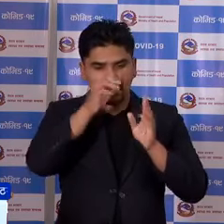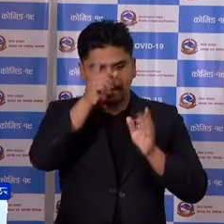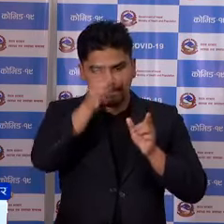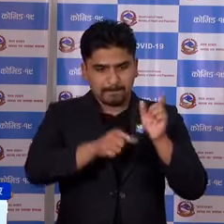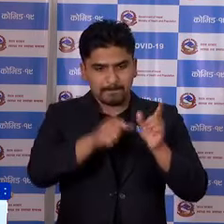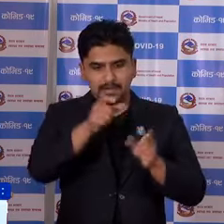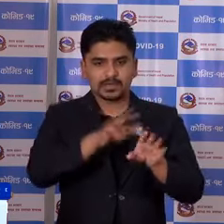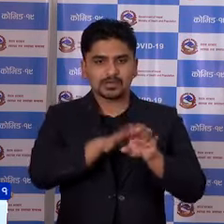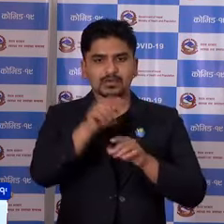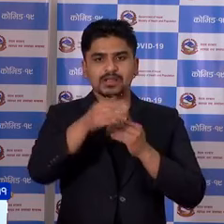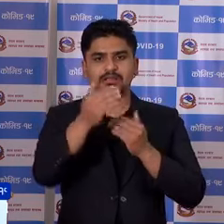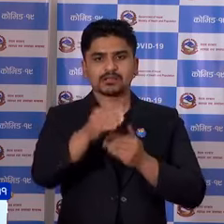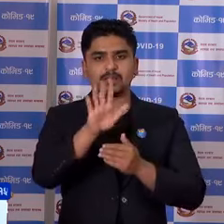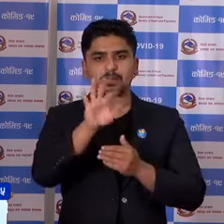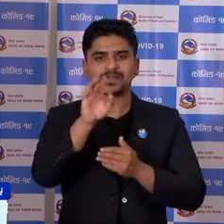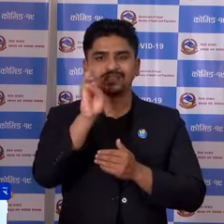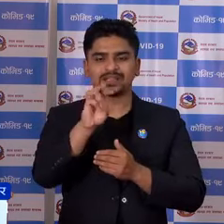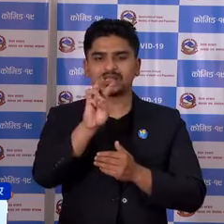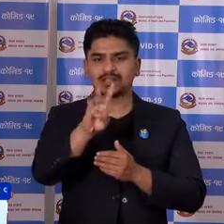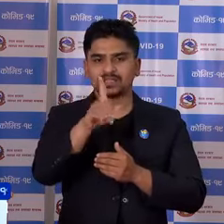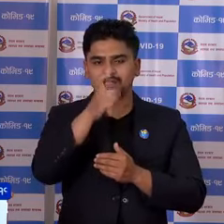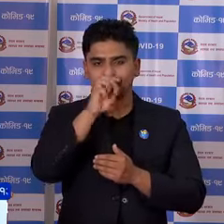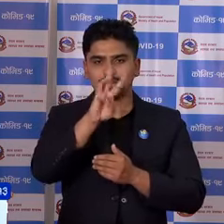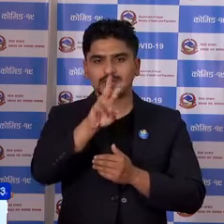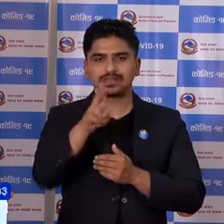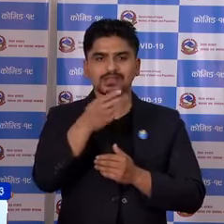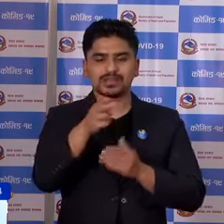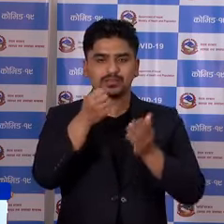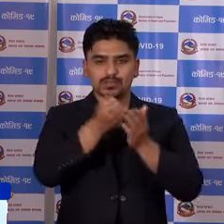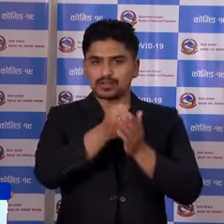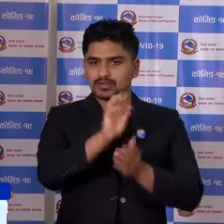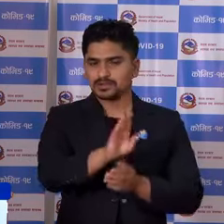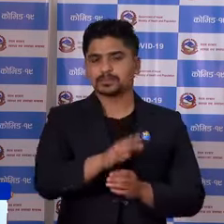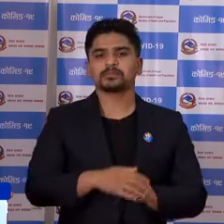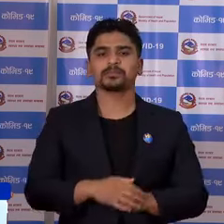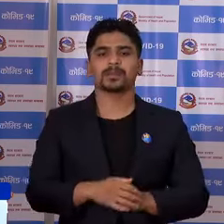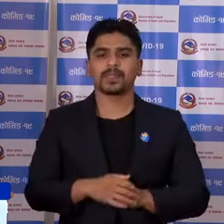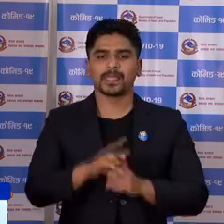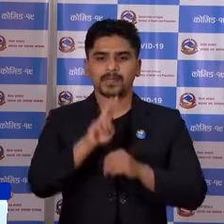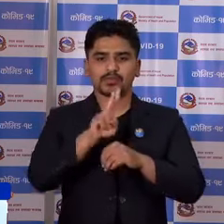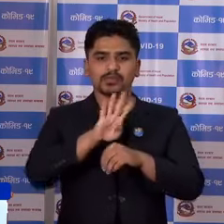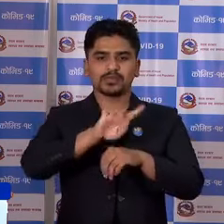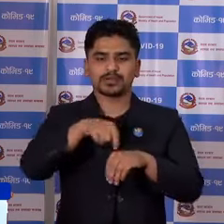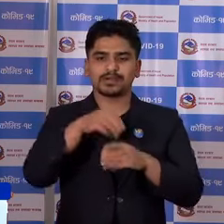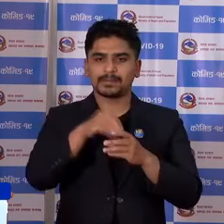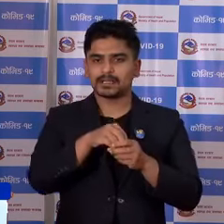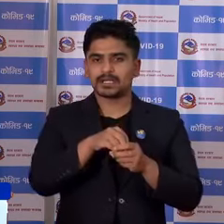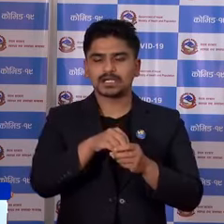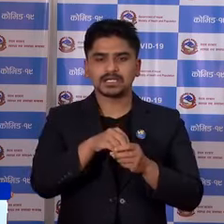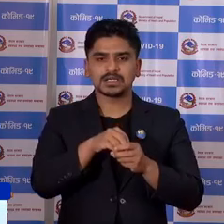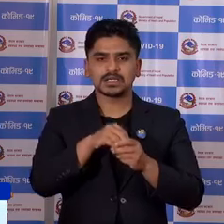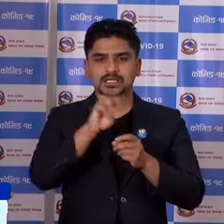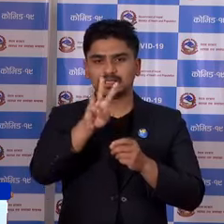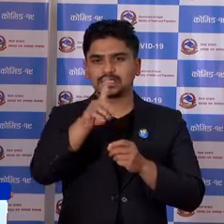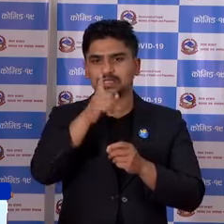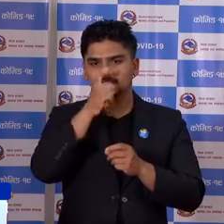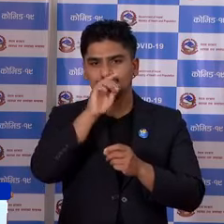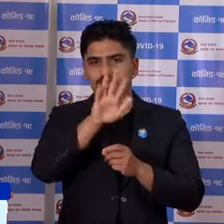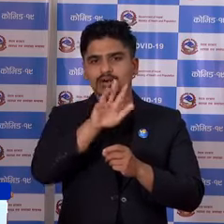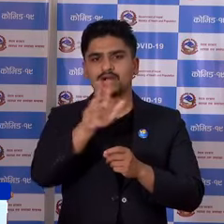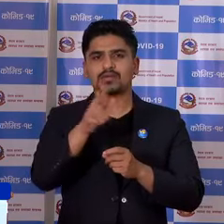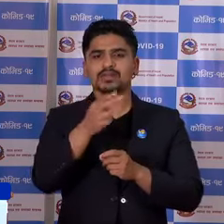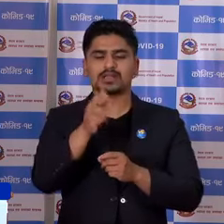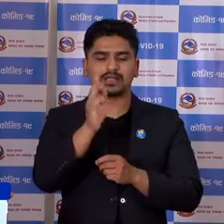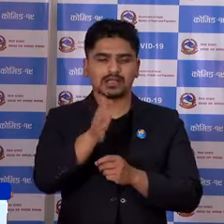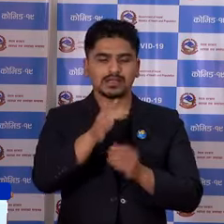भर्ने व्यक्तिहरू आजसम्म 50,332 पुग्नुभएको छ। गत 24 घन्टामा मात्र